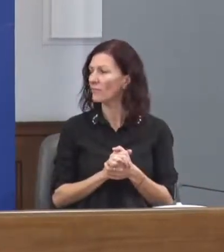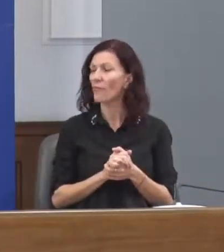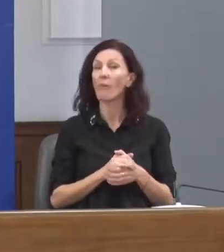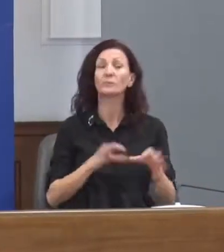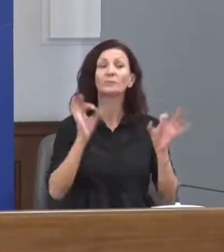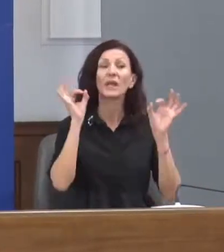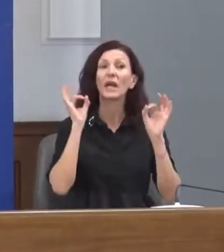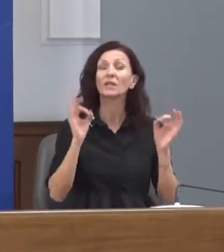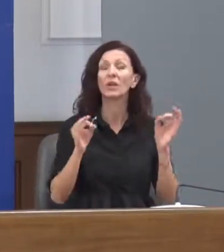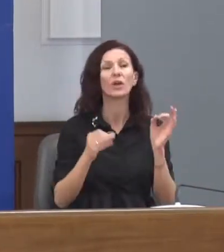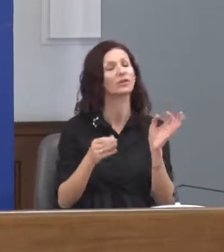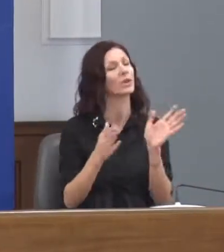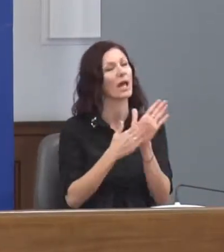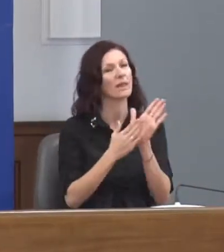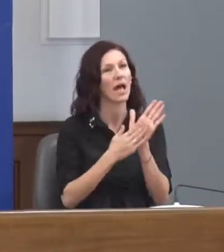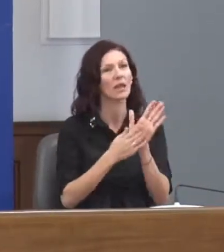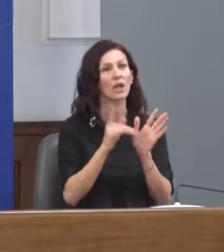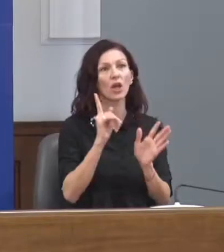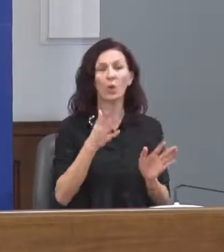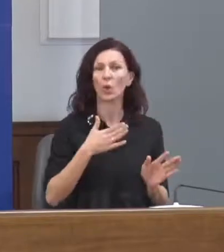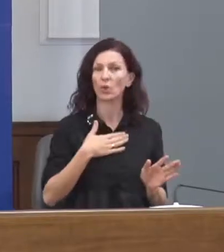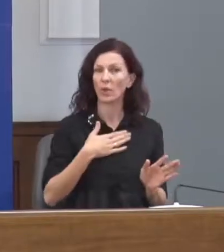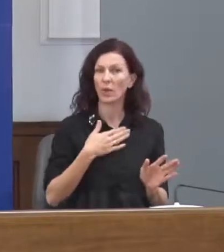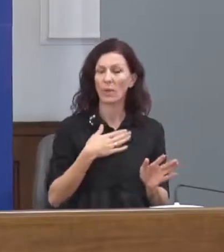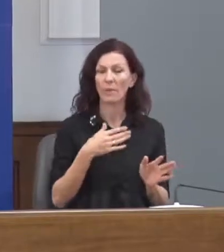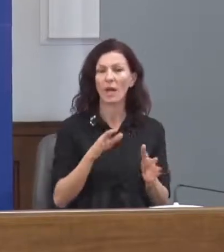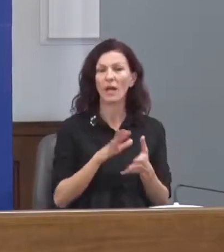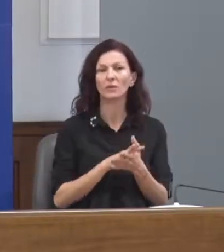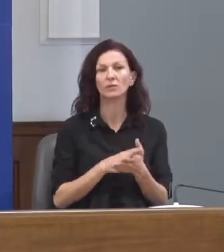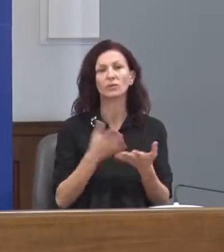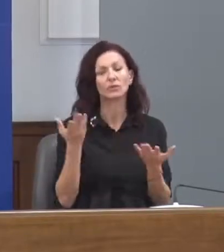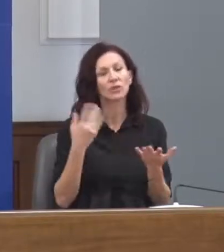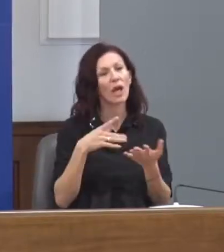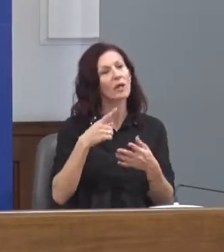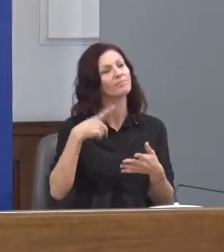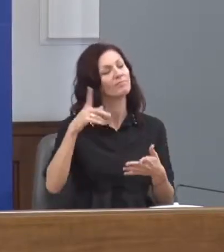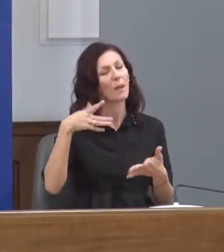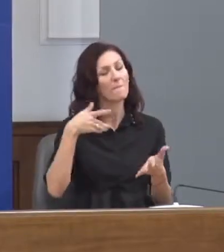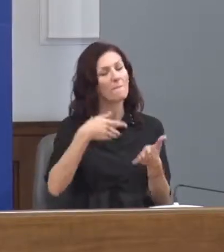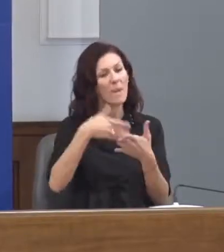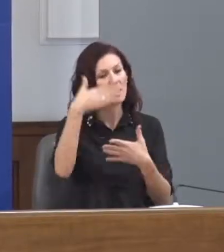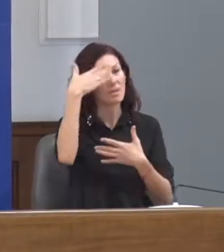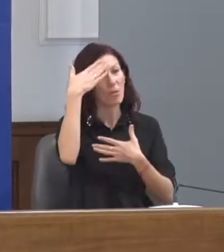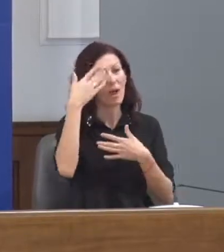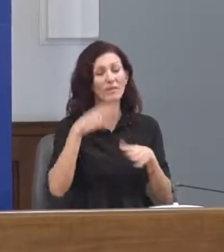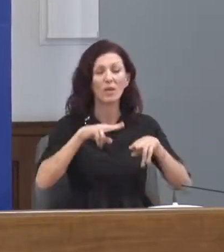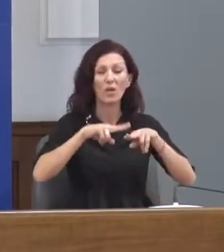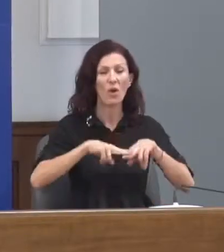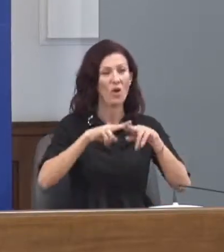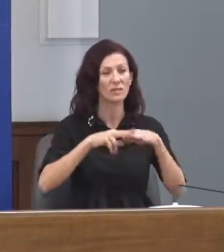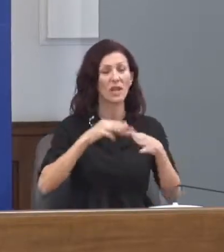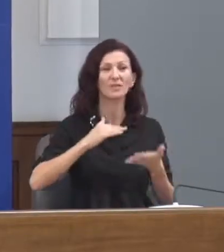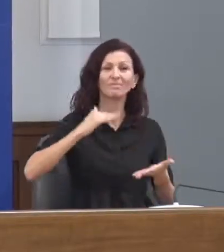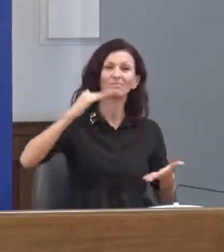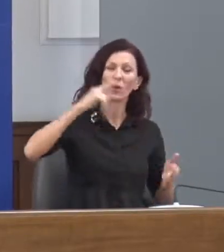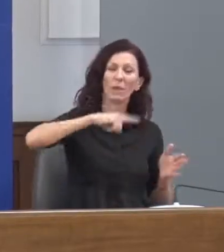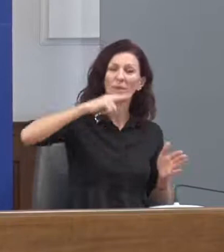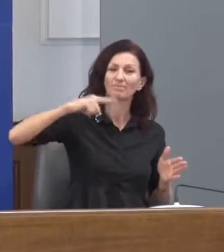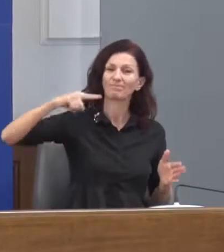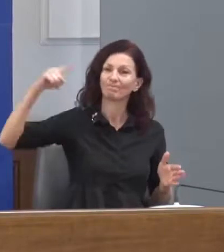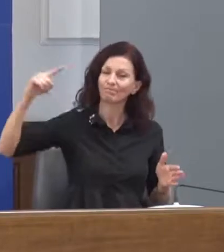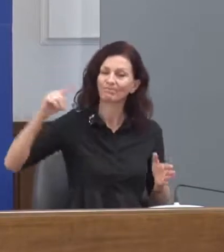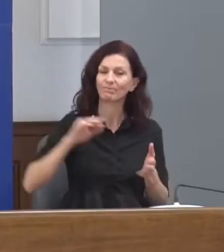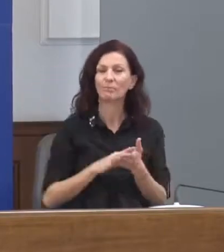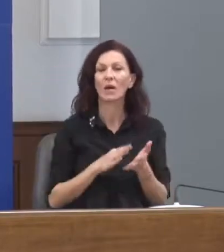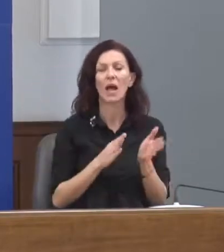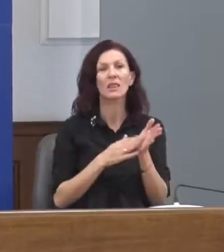Категорични са данните, които имаме, че възприемчивостта към заболяването остава голяма. Като